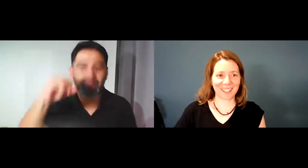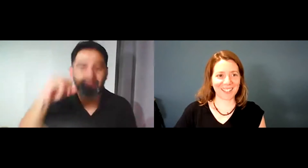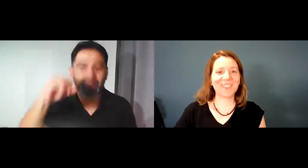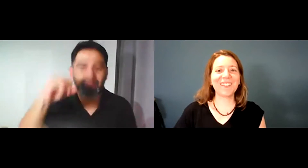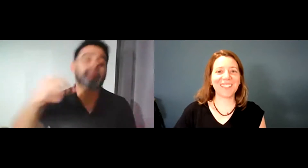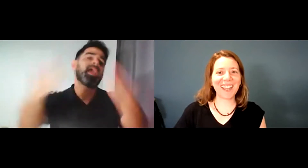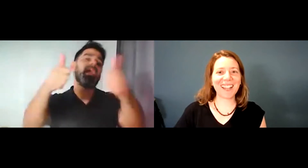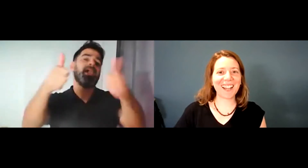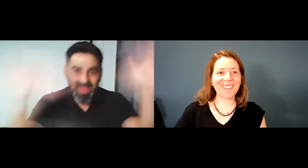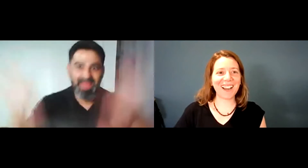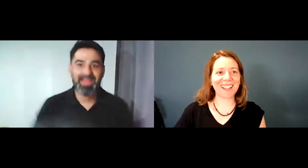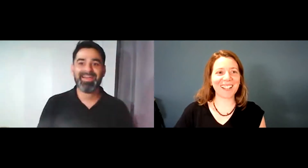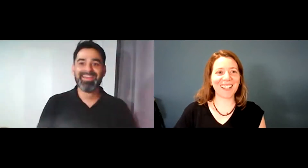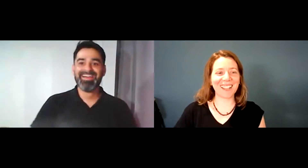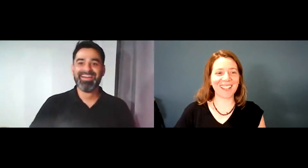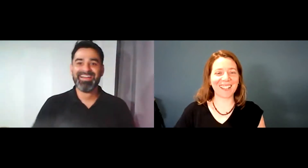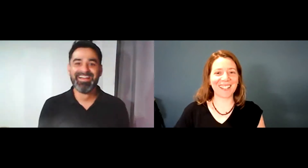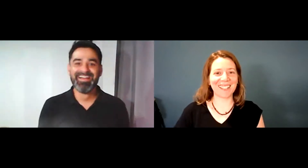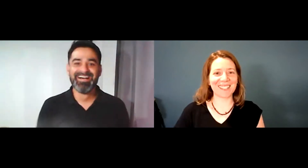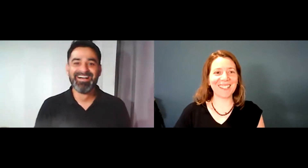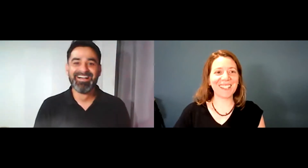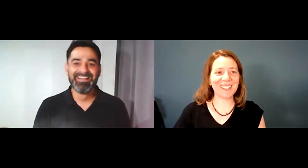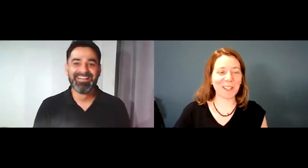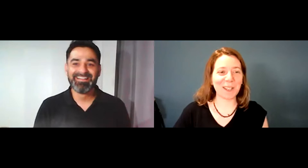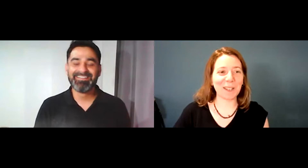Muy bien, Ana Vázquez. Sí.